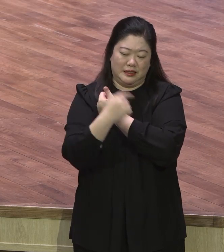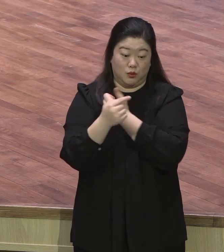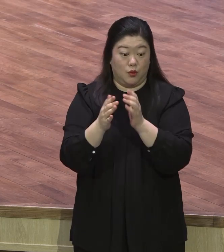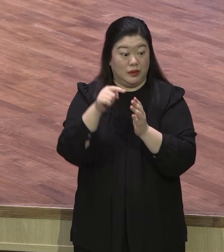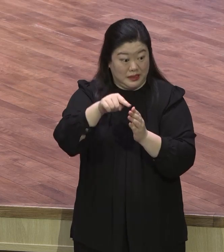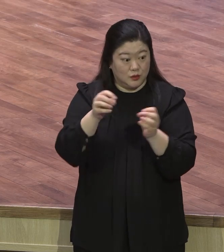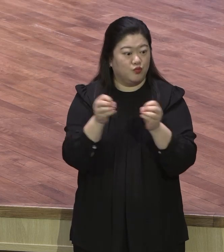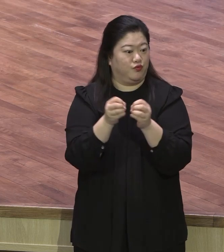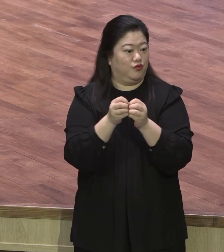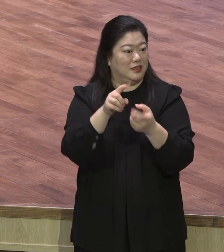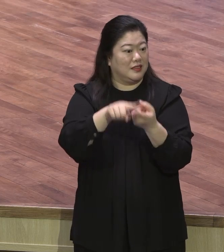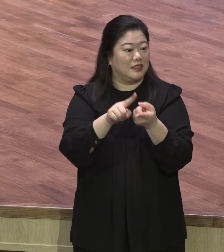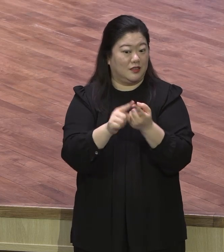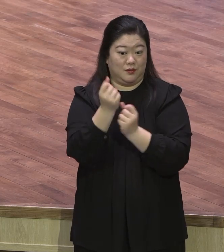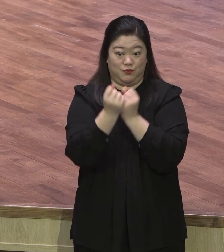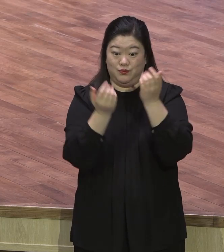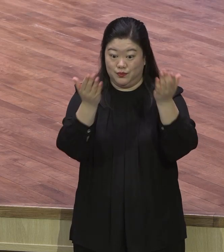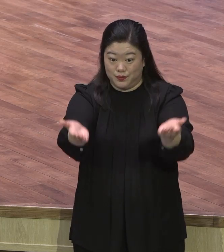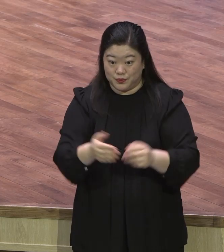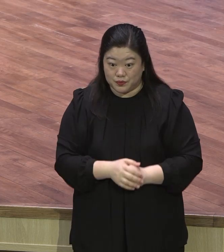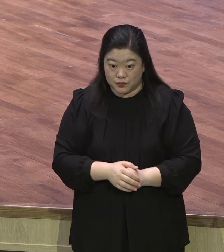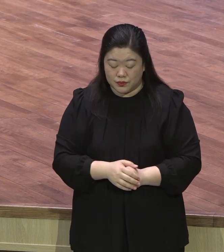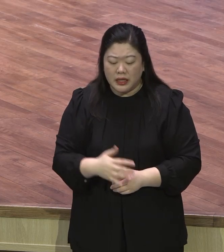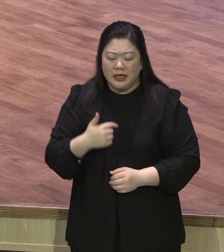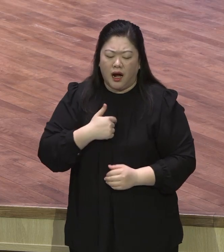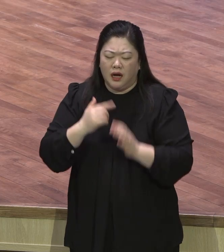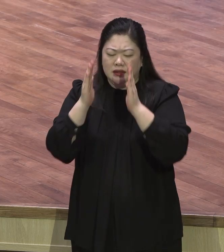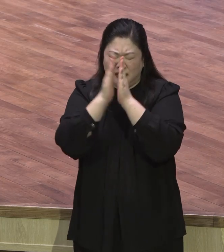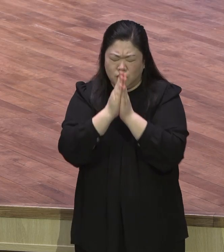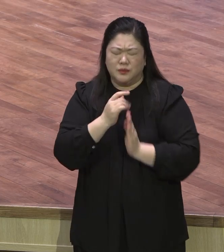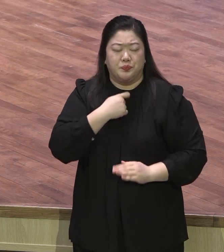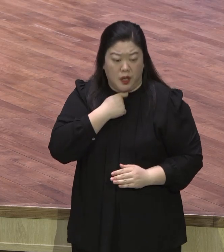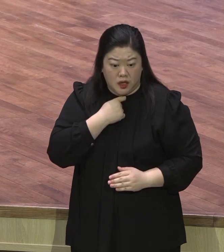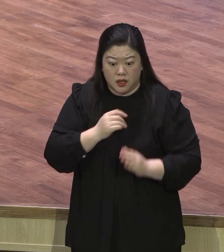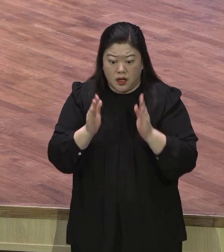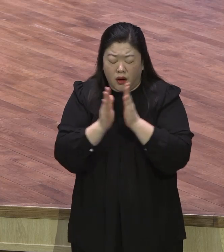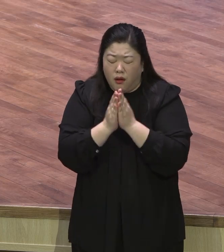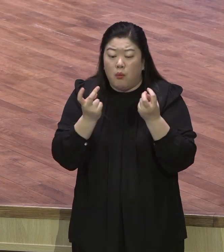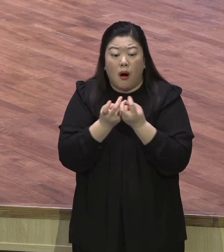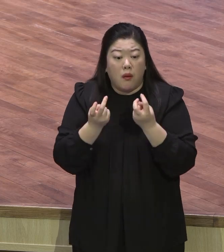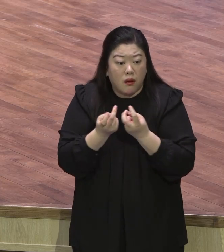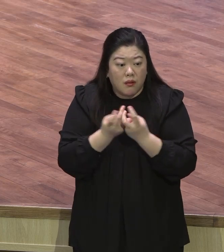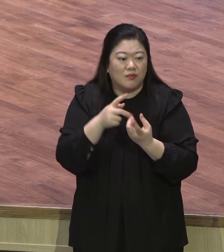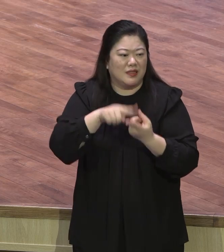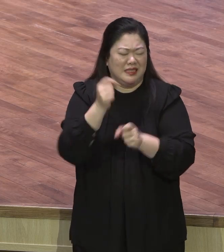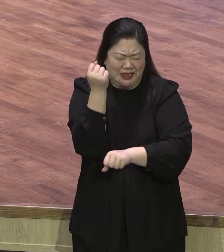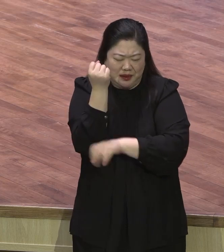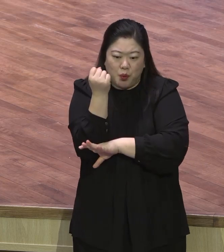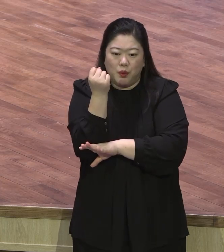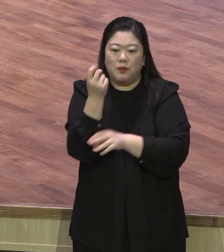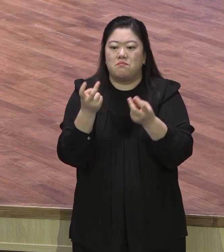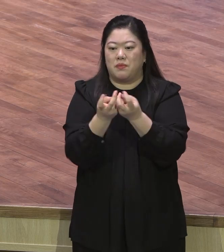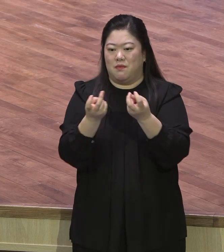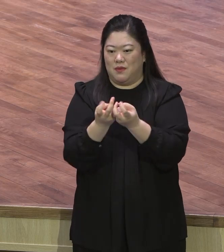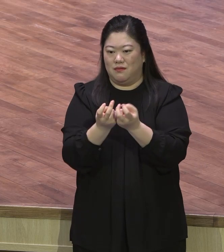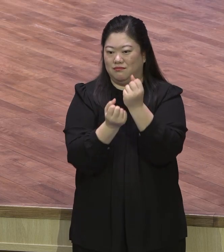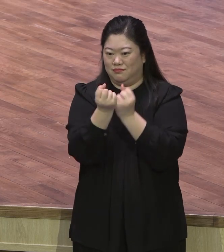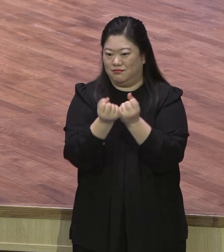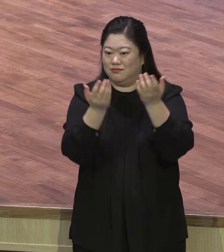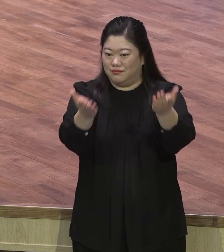것인가에 대한 성경적 기도 원리를 그렇게 말씀을 하셨습니다.